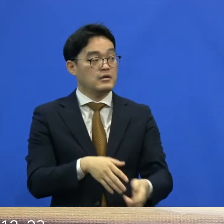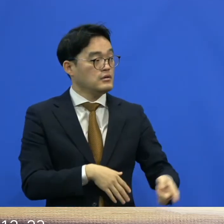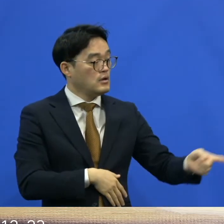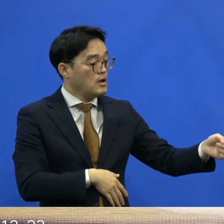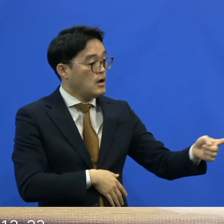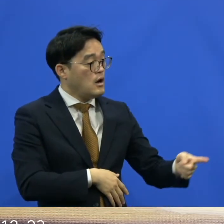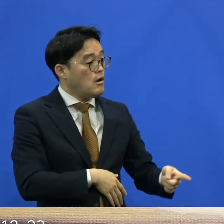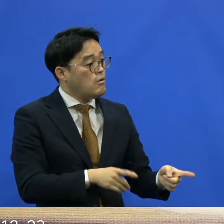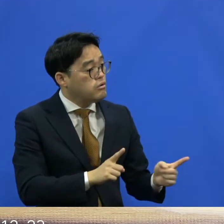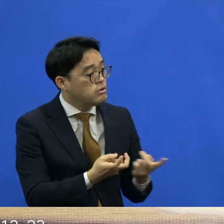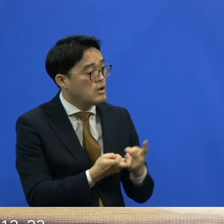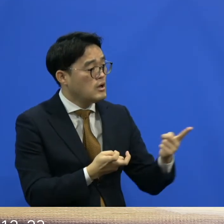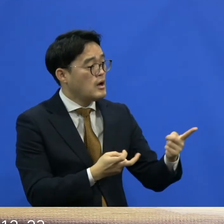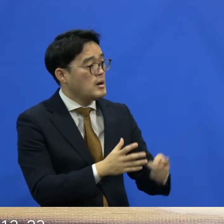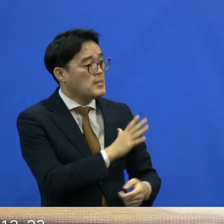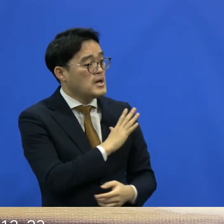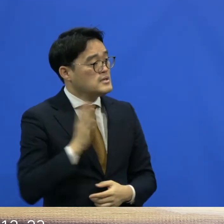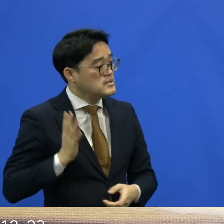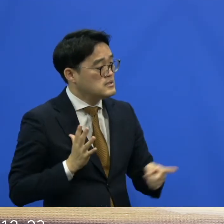그럴 수 있어요.